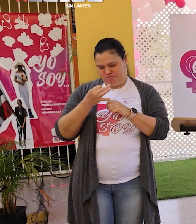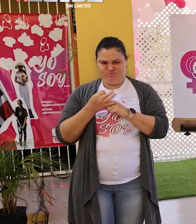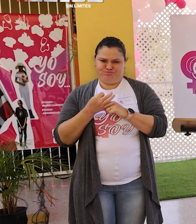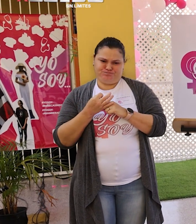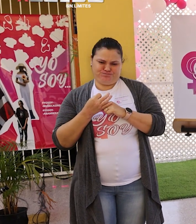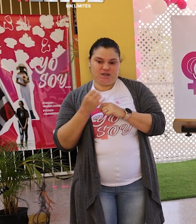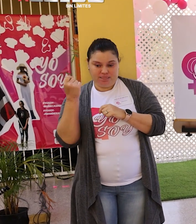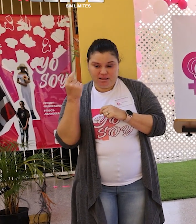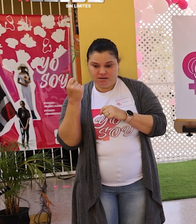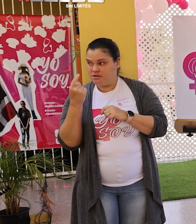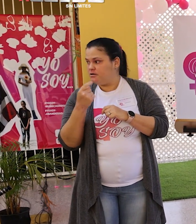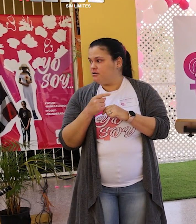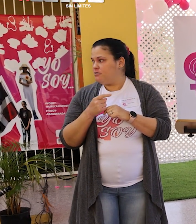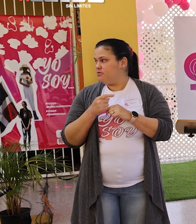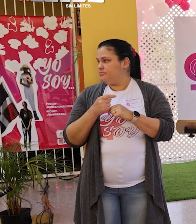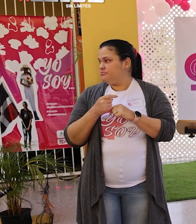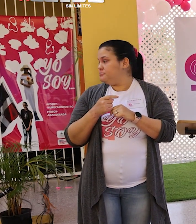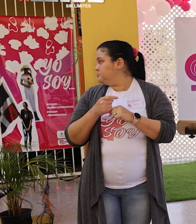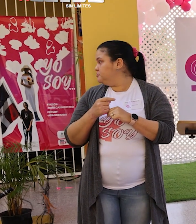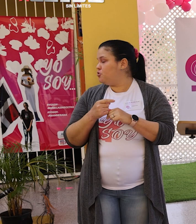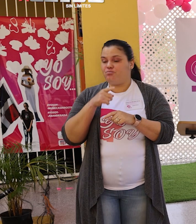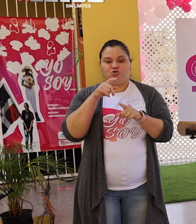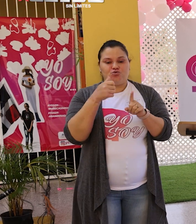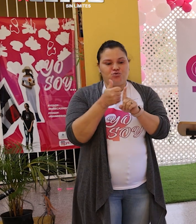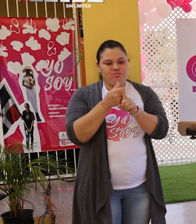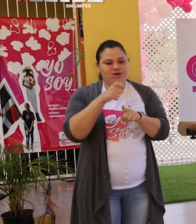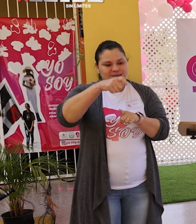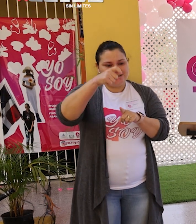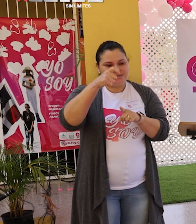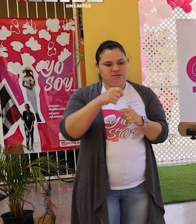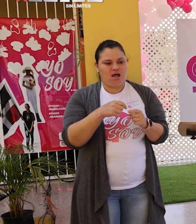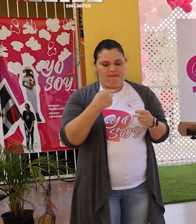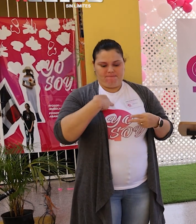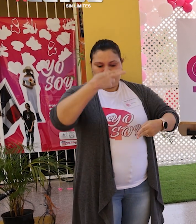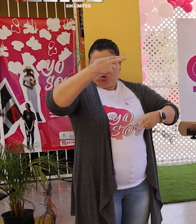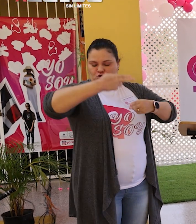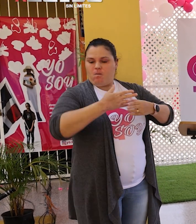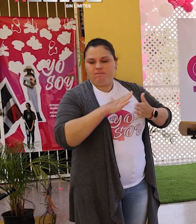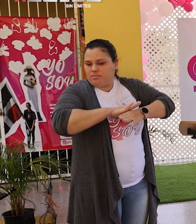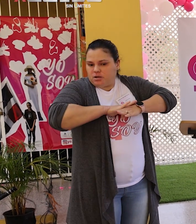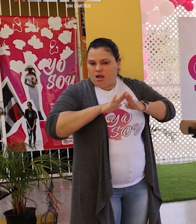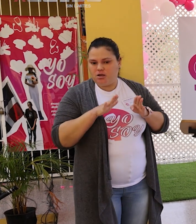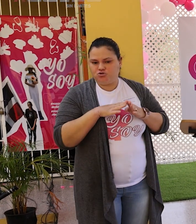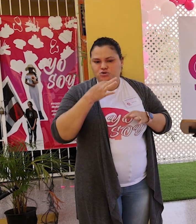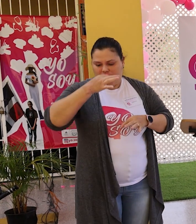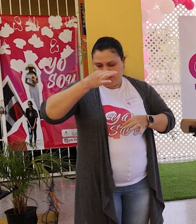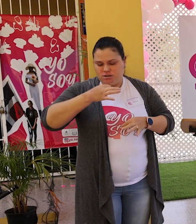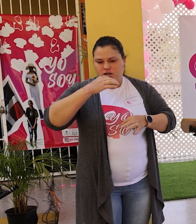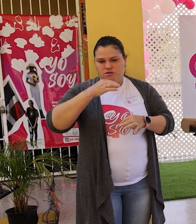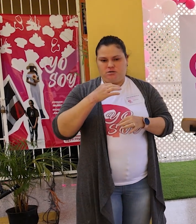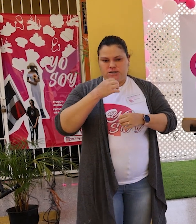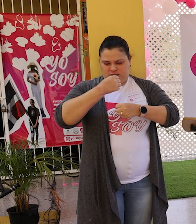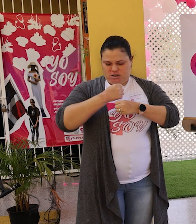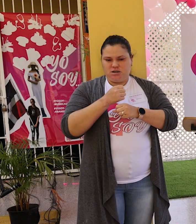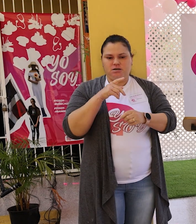van a dudar de ti pero que tú tienes que sellarte con un sello imborrable tú tienes que sellar